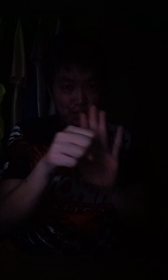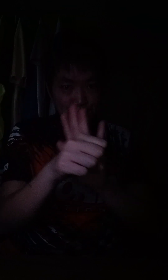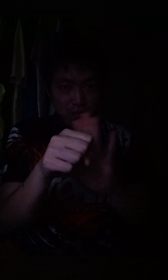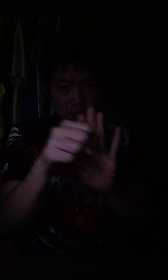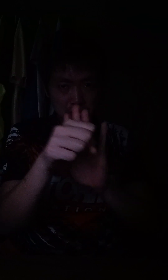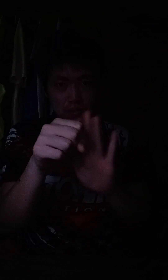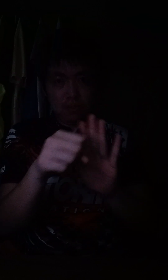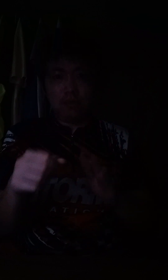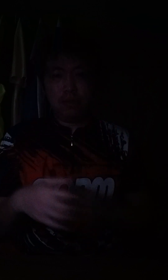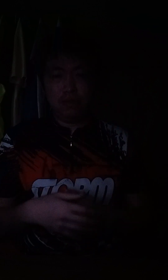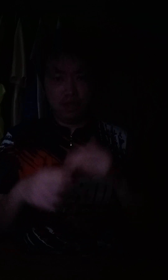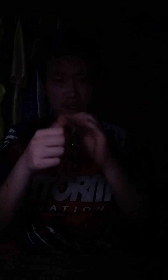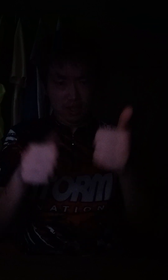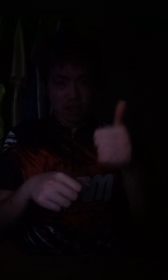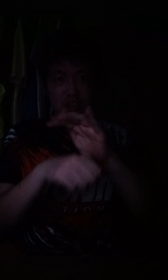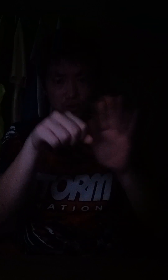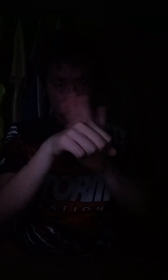사랑해. 아빠도 사랑해.